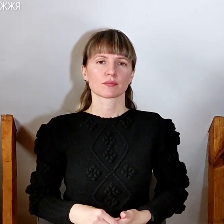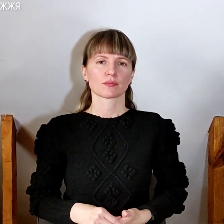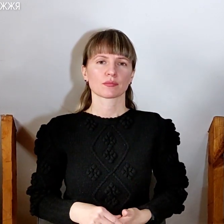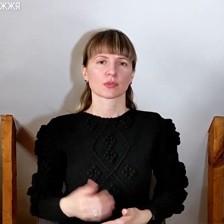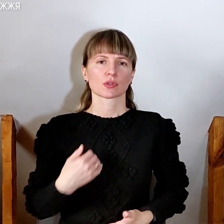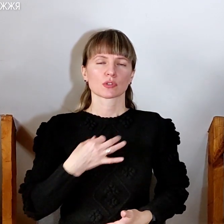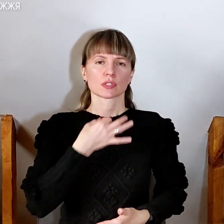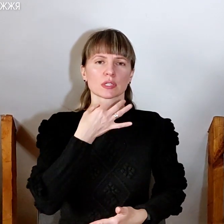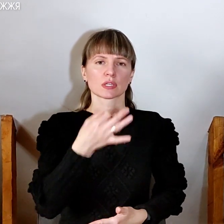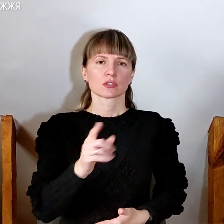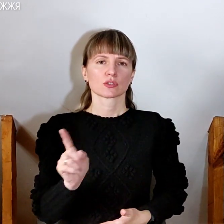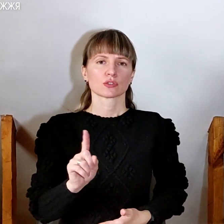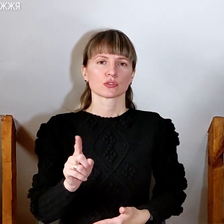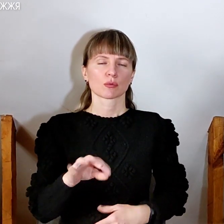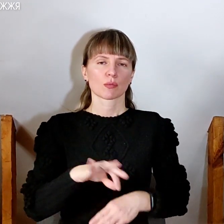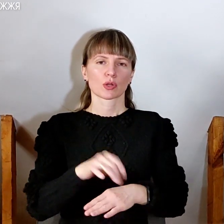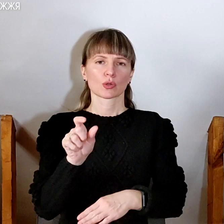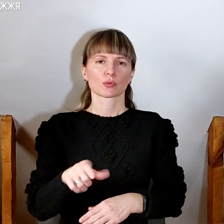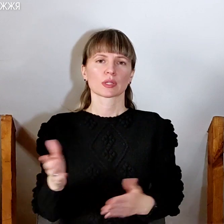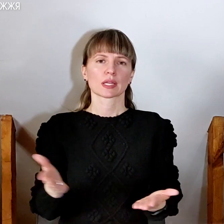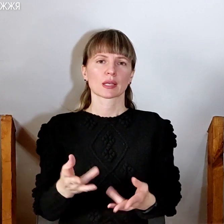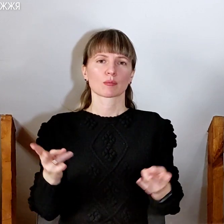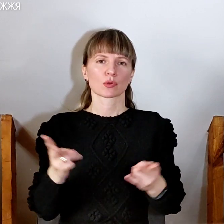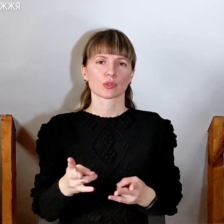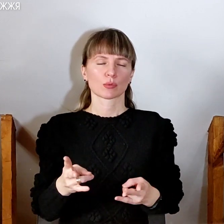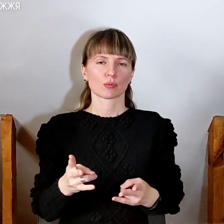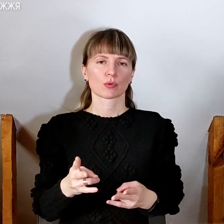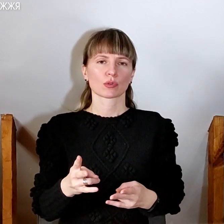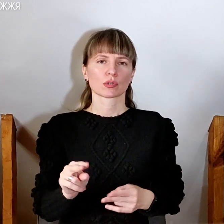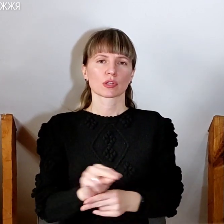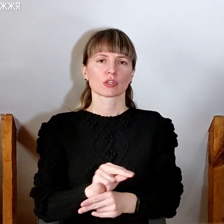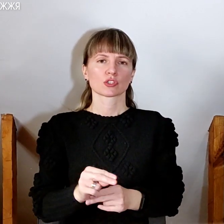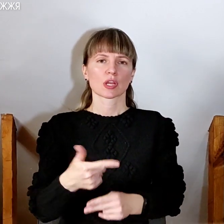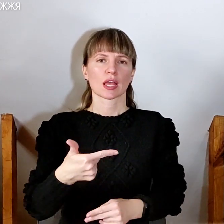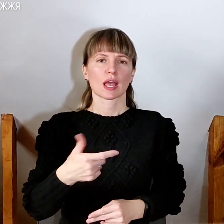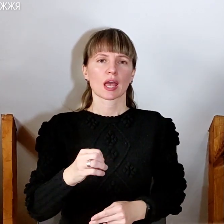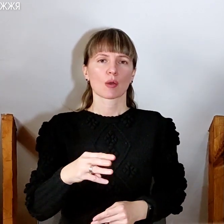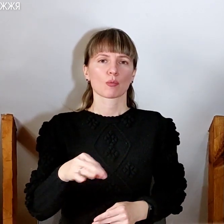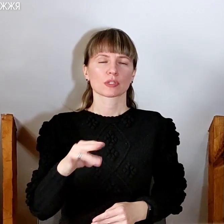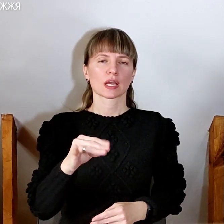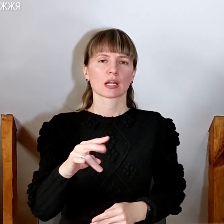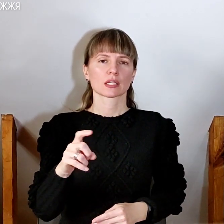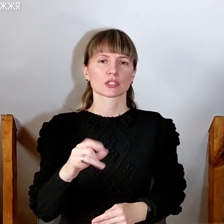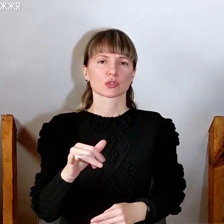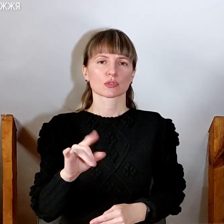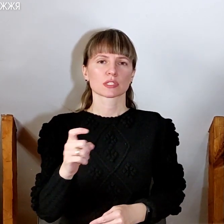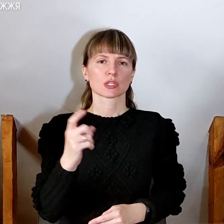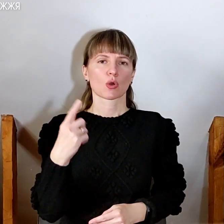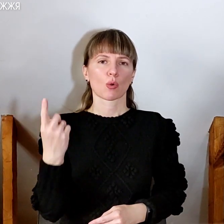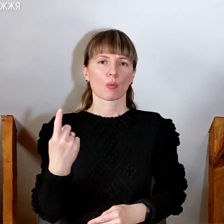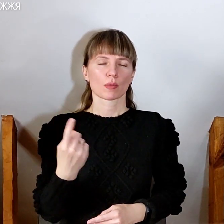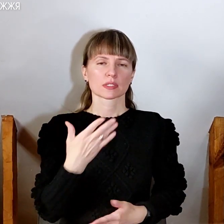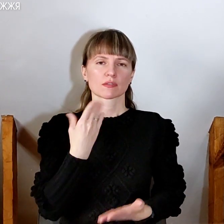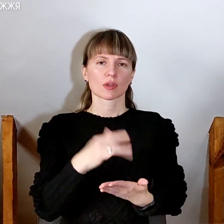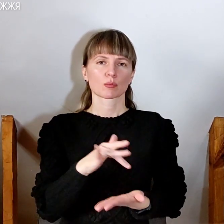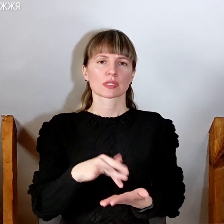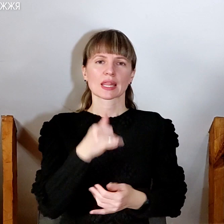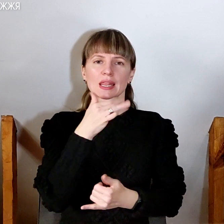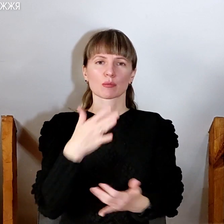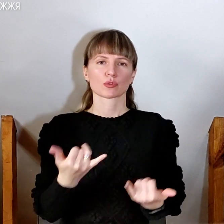Хочу наголосити, що пацієнти, які потребують процедури гемодіалізу з області і, зокрема, в своїх містах безпосередньо не можуть наразі отримати